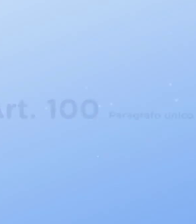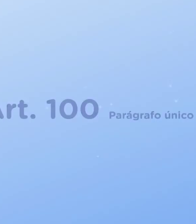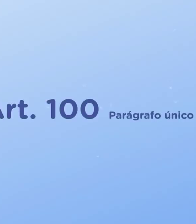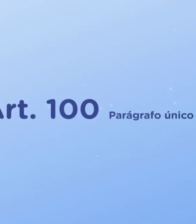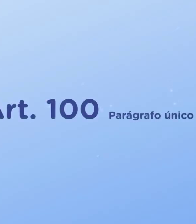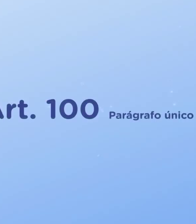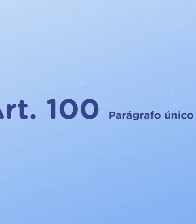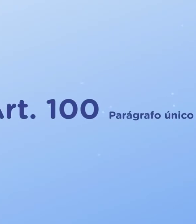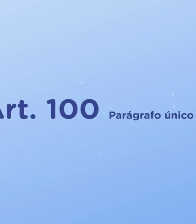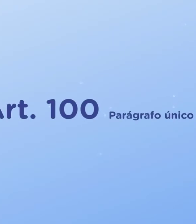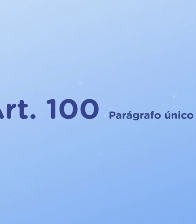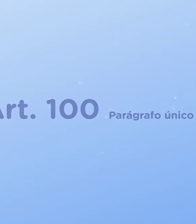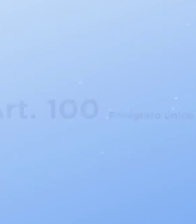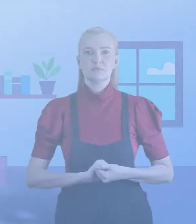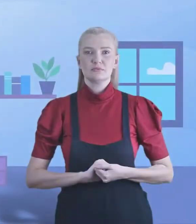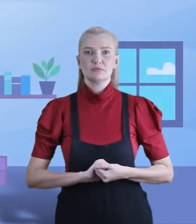Artigo 100, parágrafo único, inciso 5º.